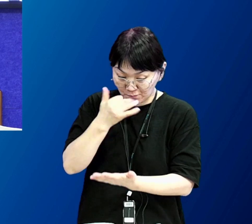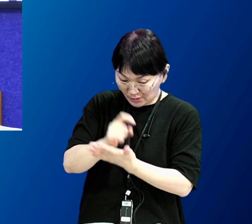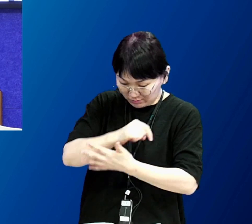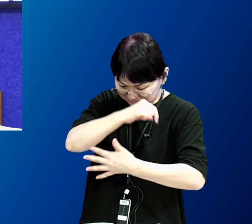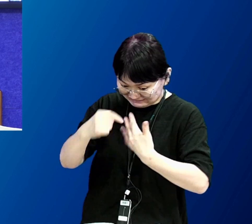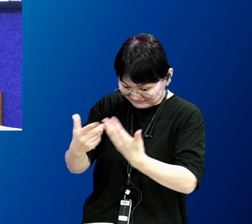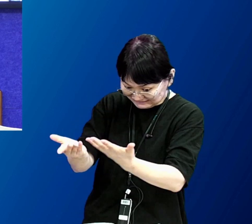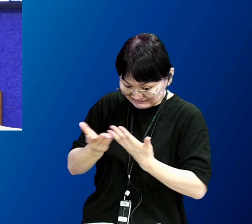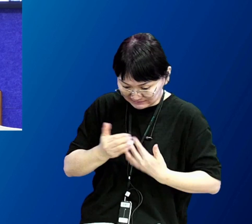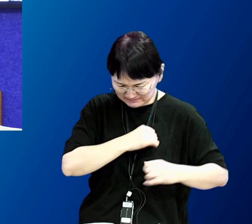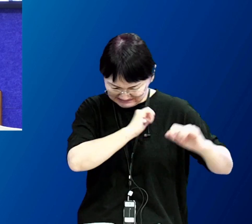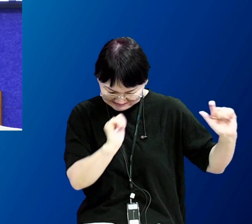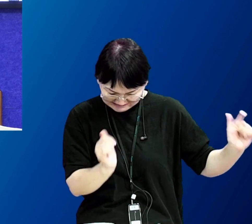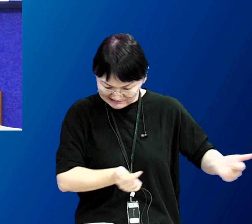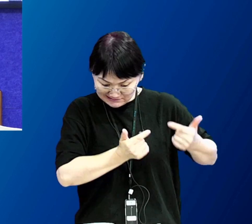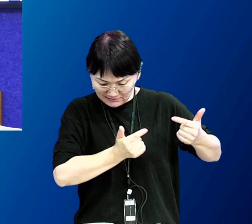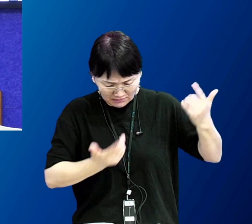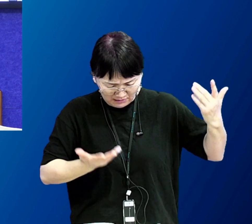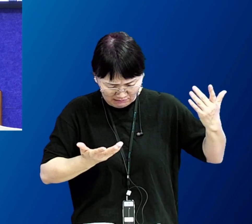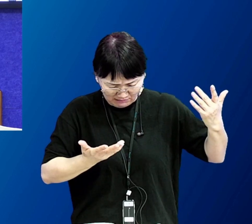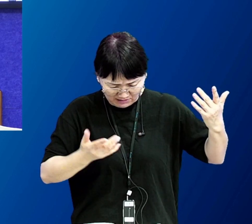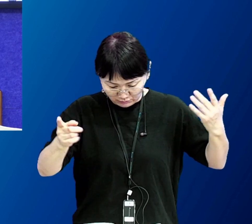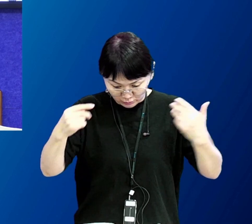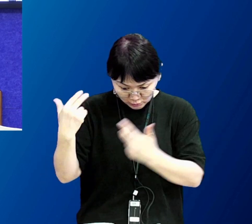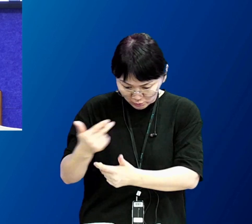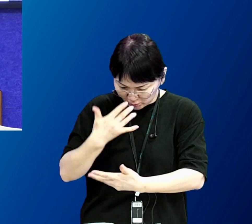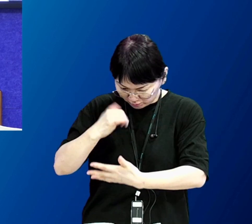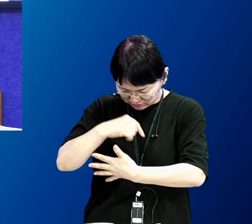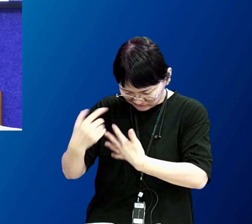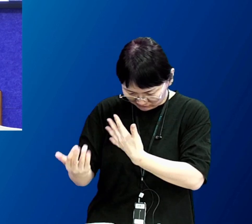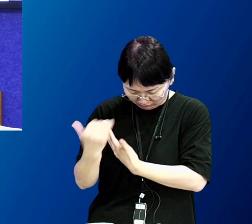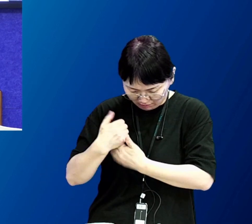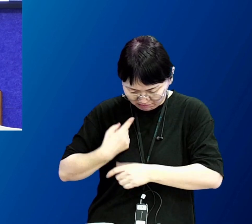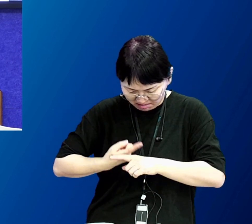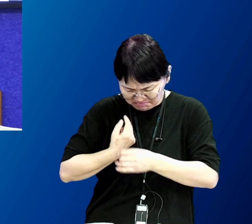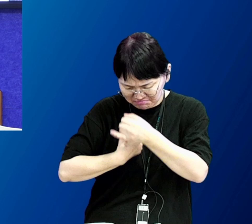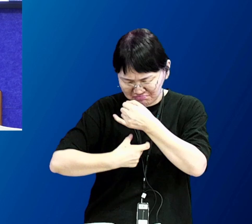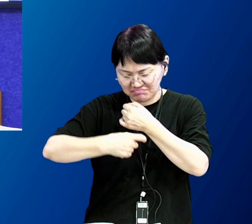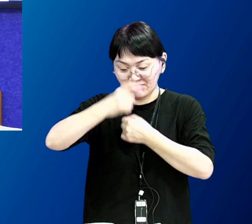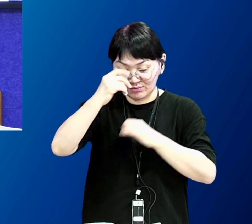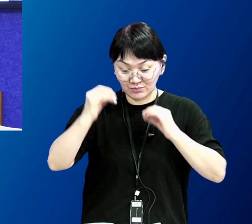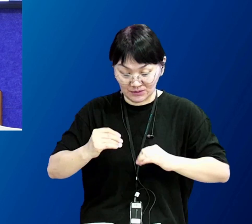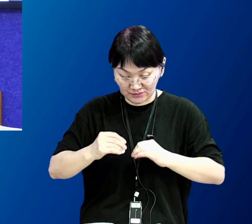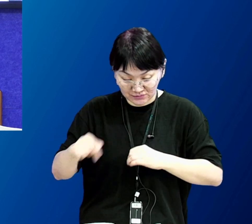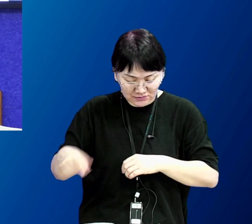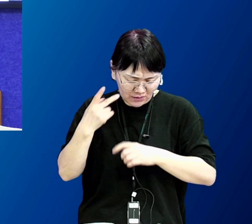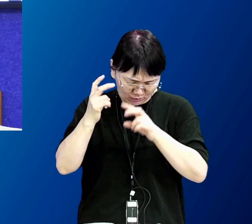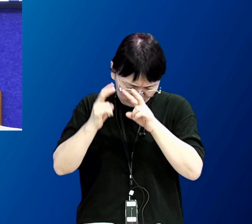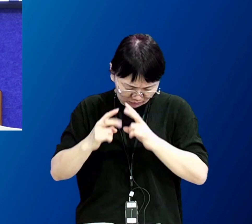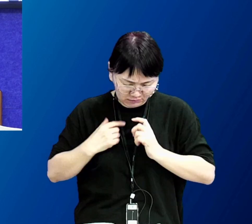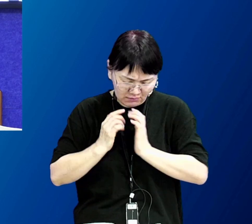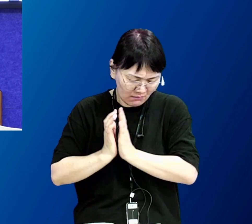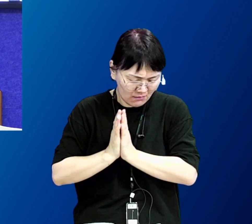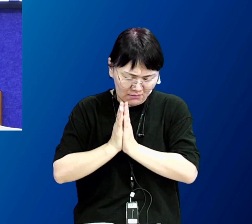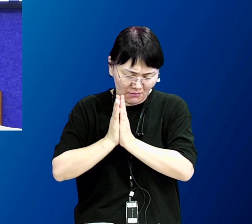чинь намайг дайснуудаас нь илүү мэрэгэн болгодог. Тэр нь үргэлж надтай хамт байдаг.